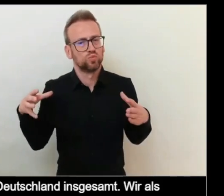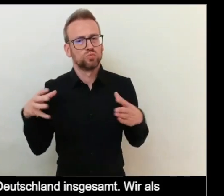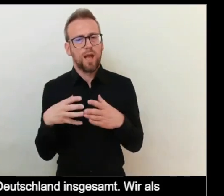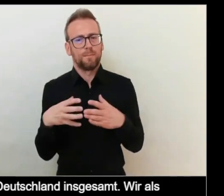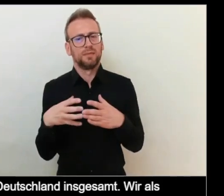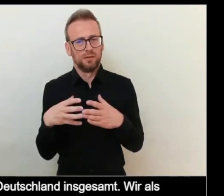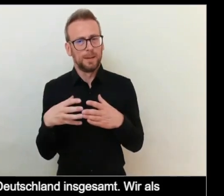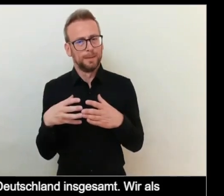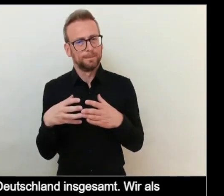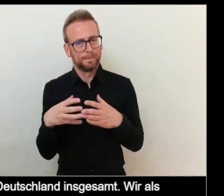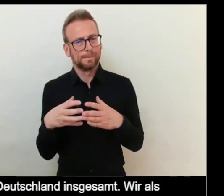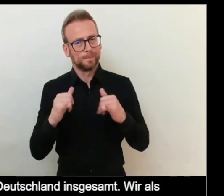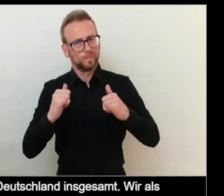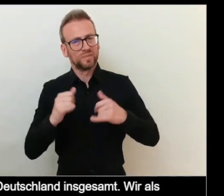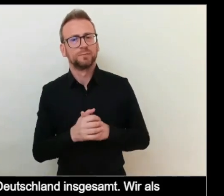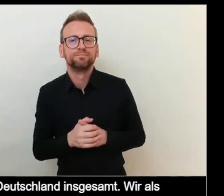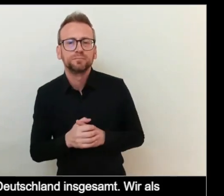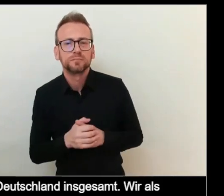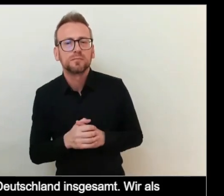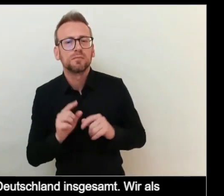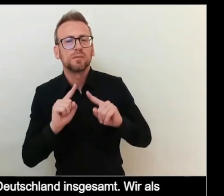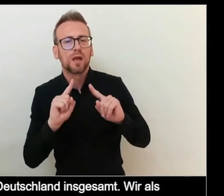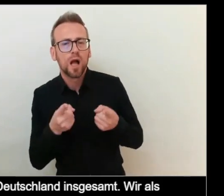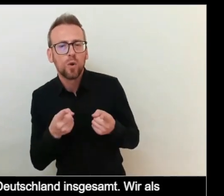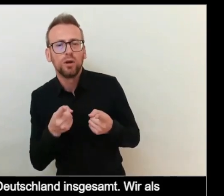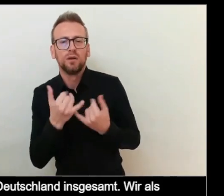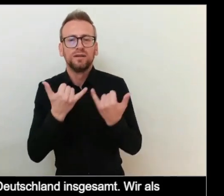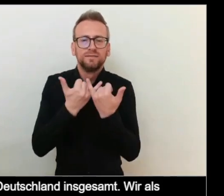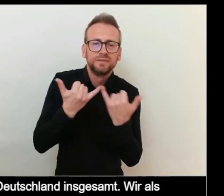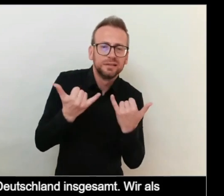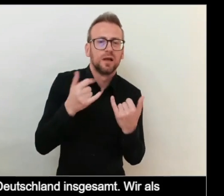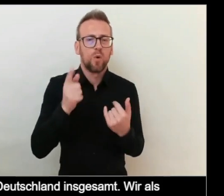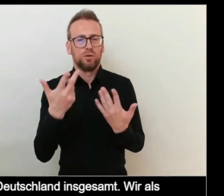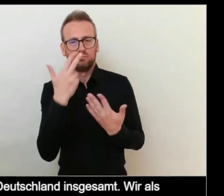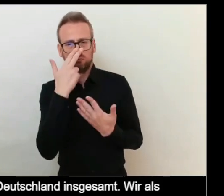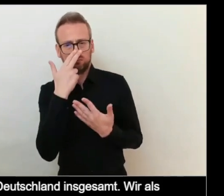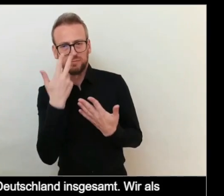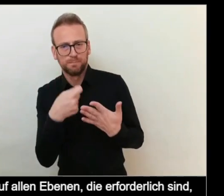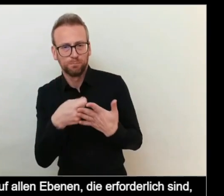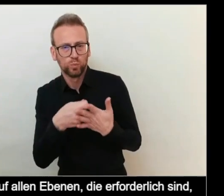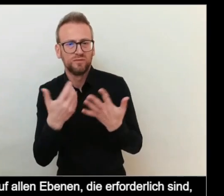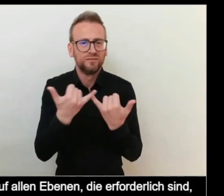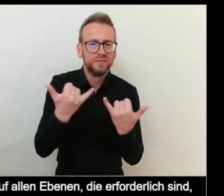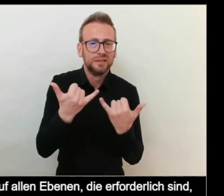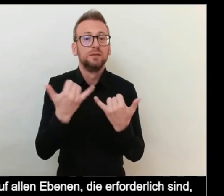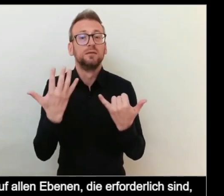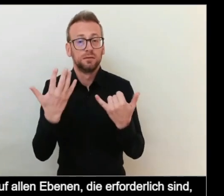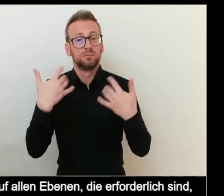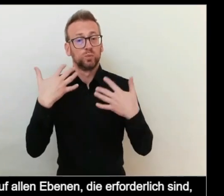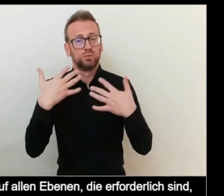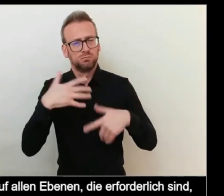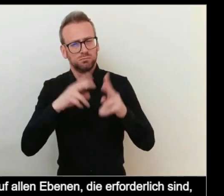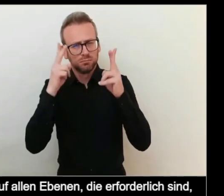Empathie für das Leid und Schicksal der Menschen aus der Ukraine in unserer Bevölkerung tun. Wir haben uns des Weiteren mit